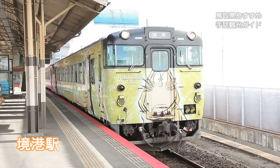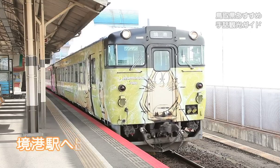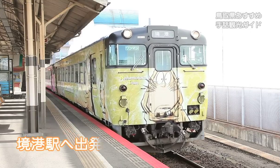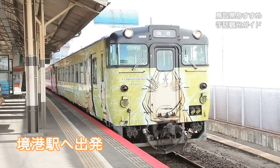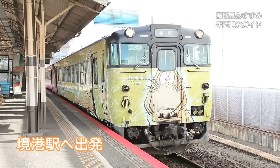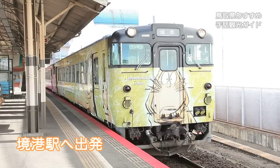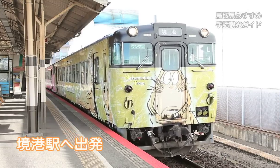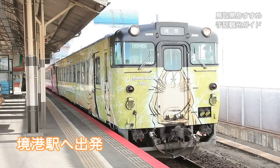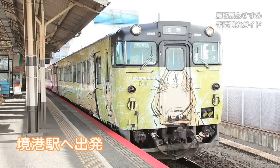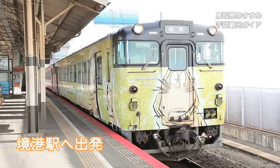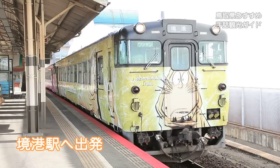ブロンズ